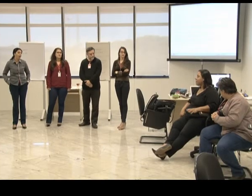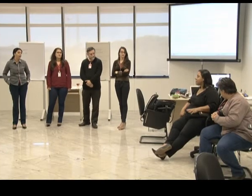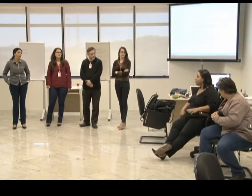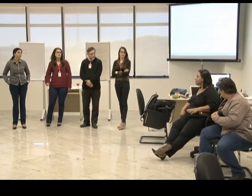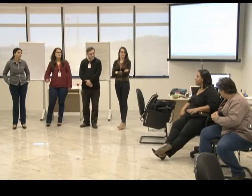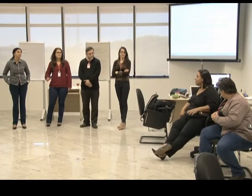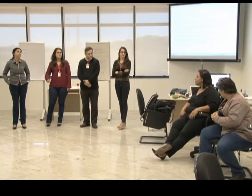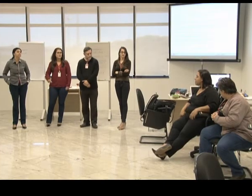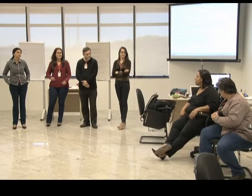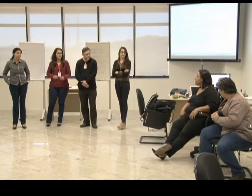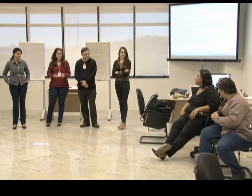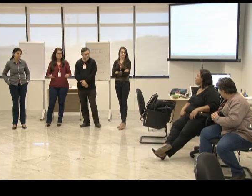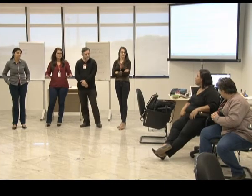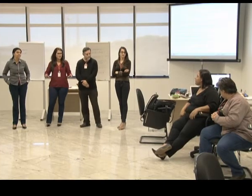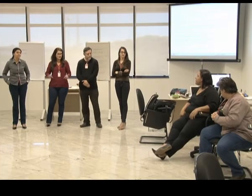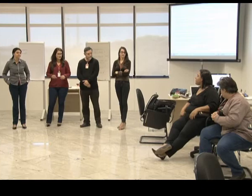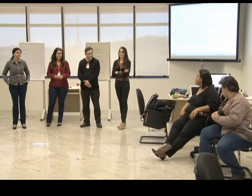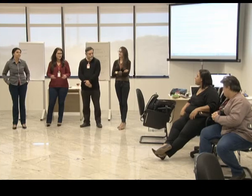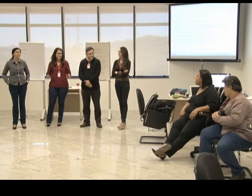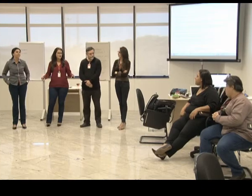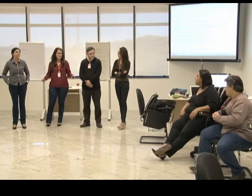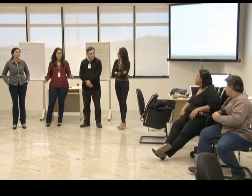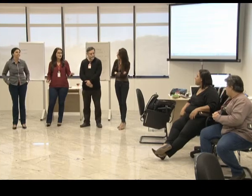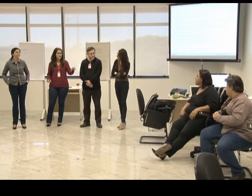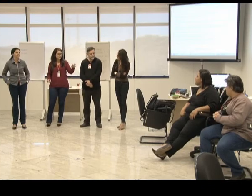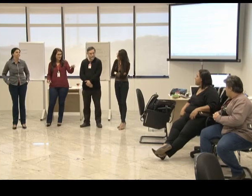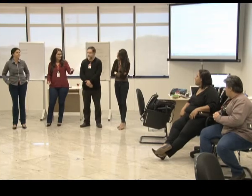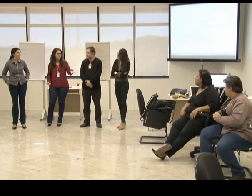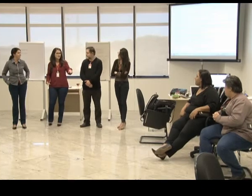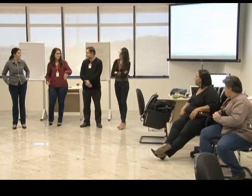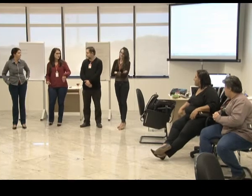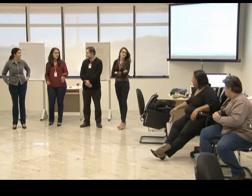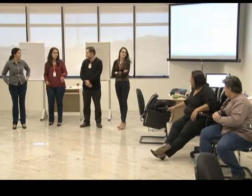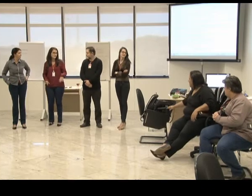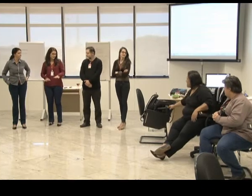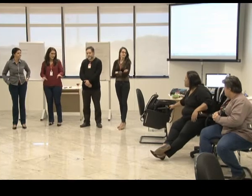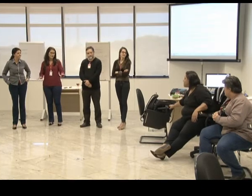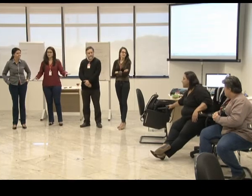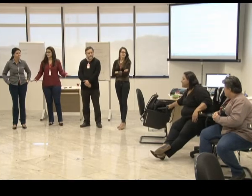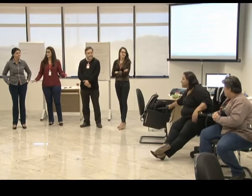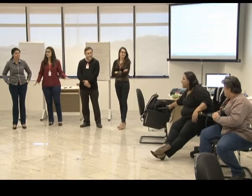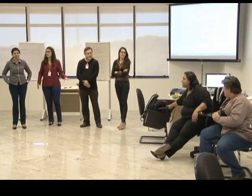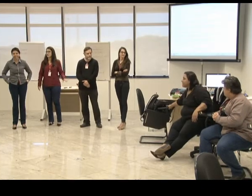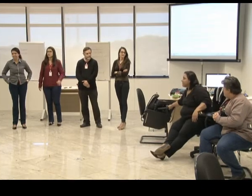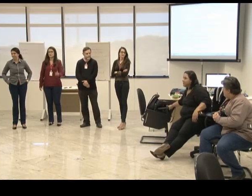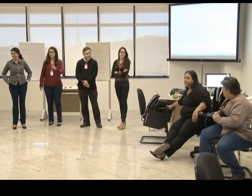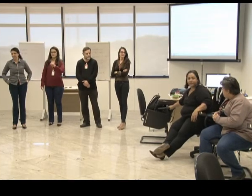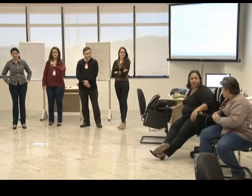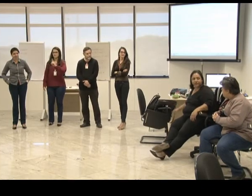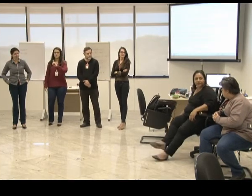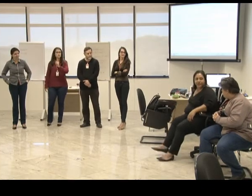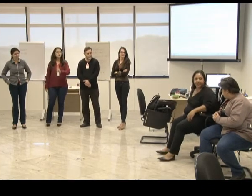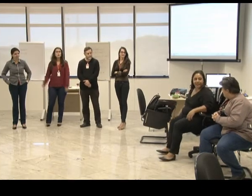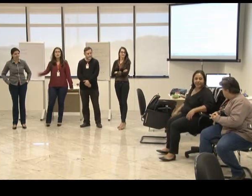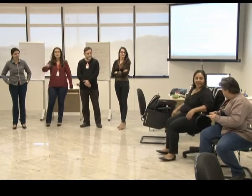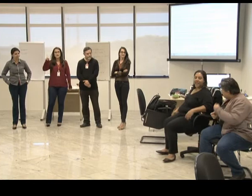ficou sem a moto. Não é. Tem sorte de ter ficado vivo, né? É muito engraçado. Se mandar para o lugar errado no Rio, você tem só sair